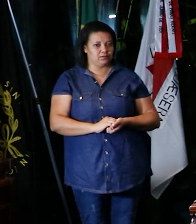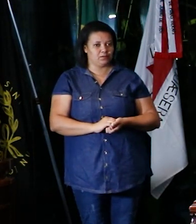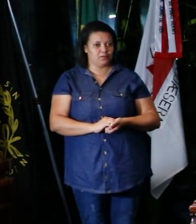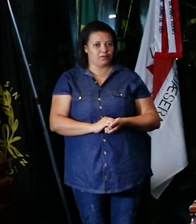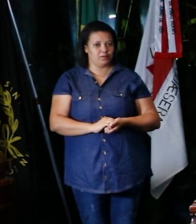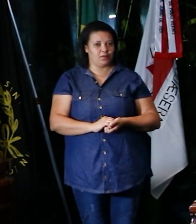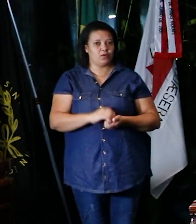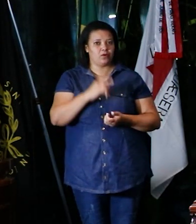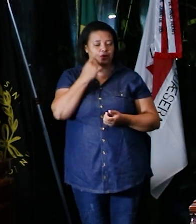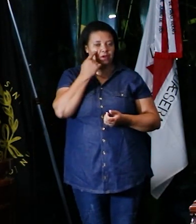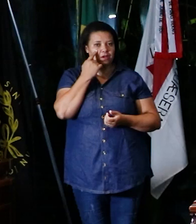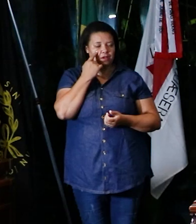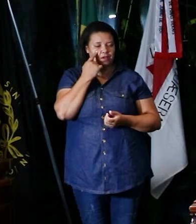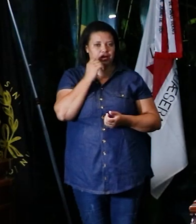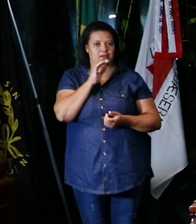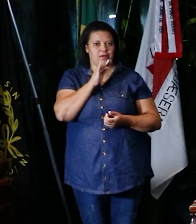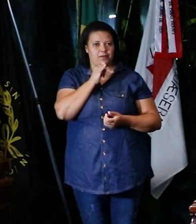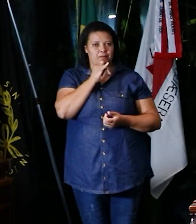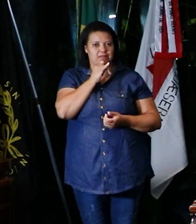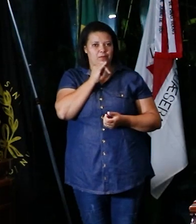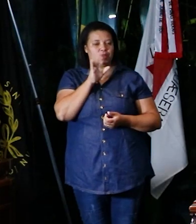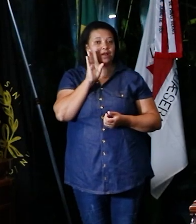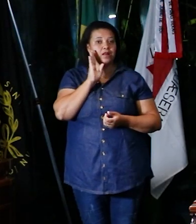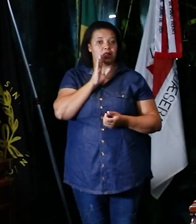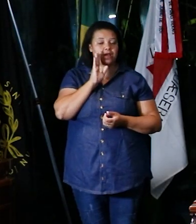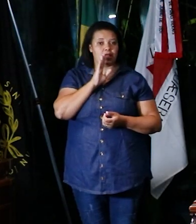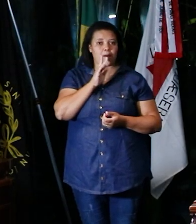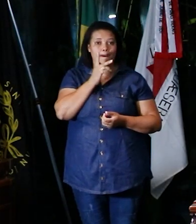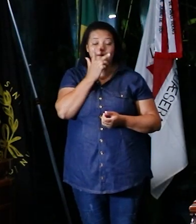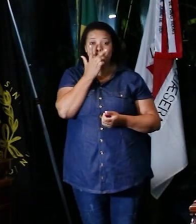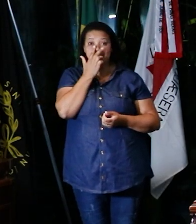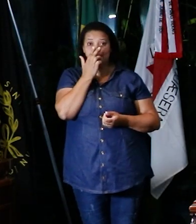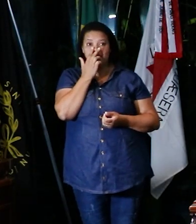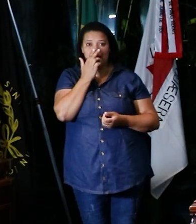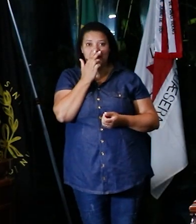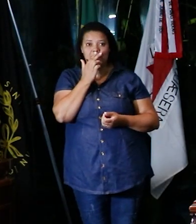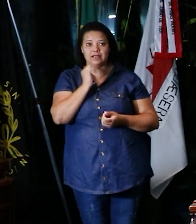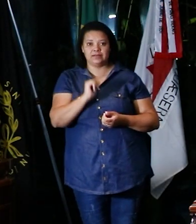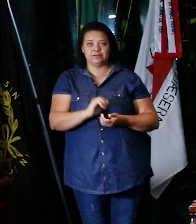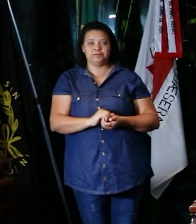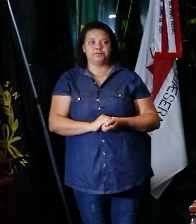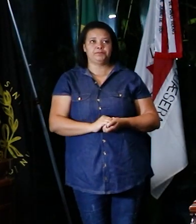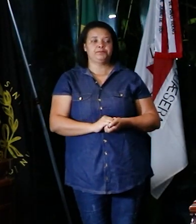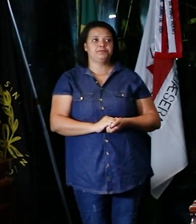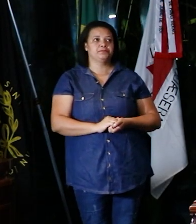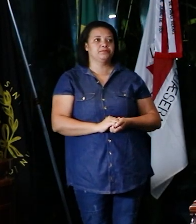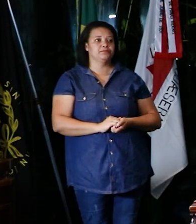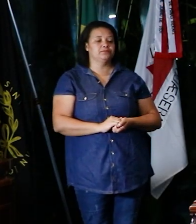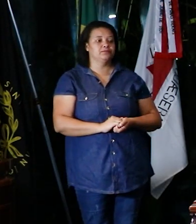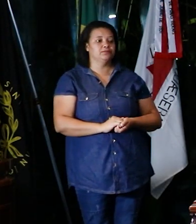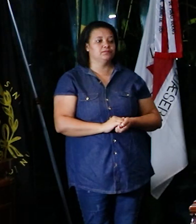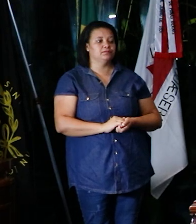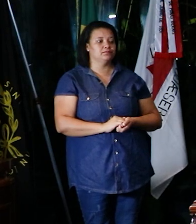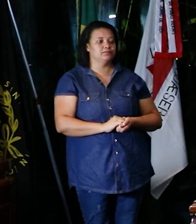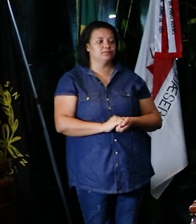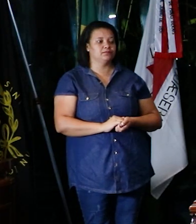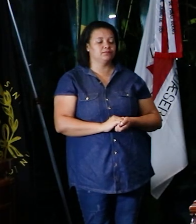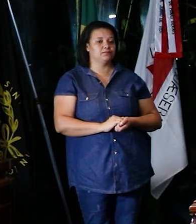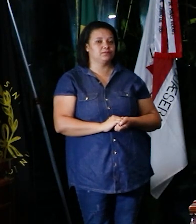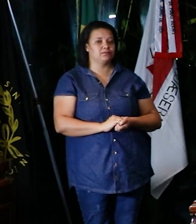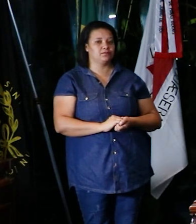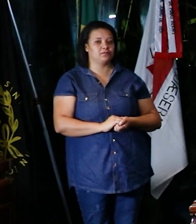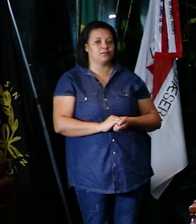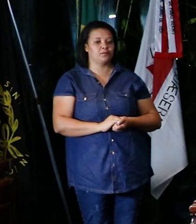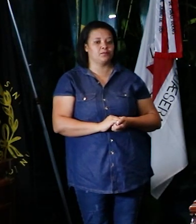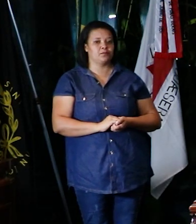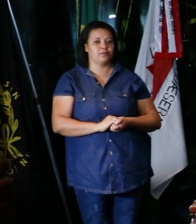coisa interessante. Me parece extremamente respeitoso que ele só...